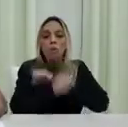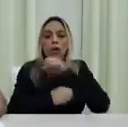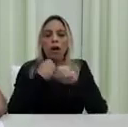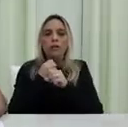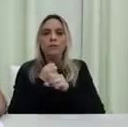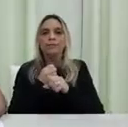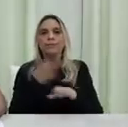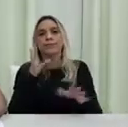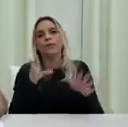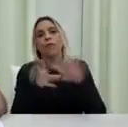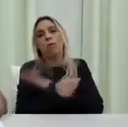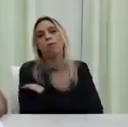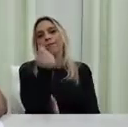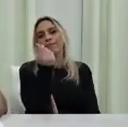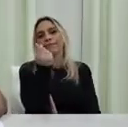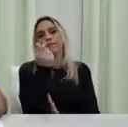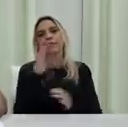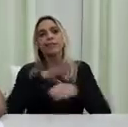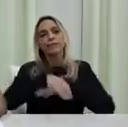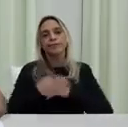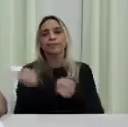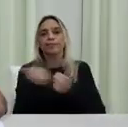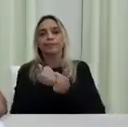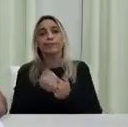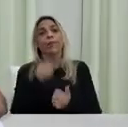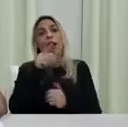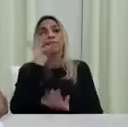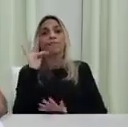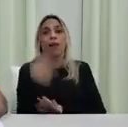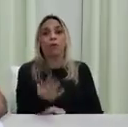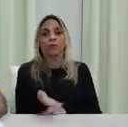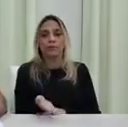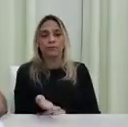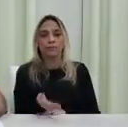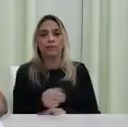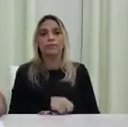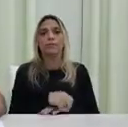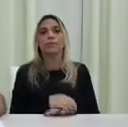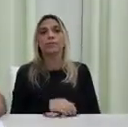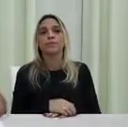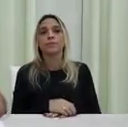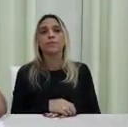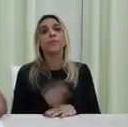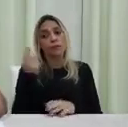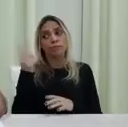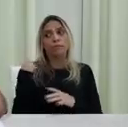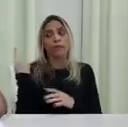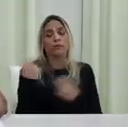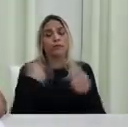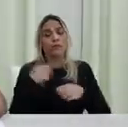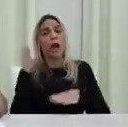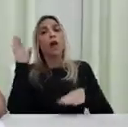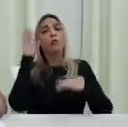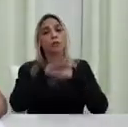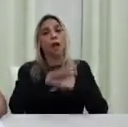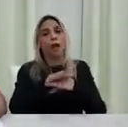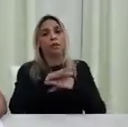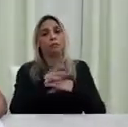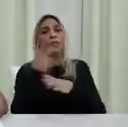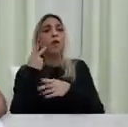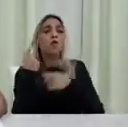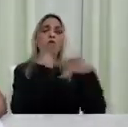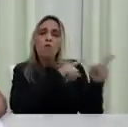são desviados do seguro-defesa, fraudulento. Então, vamos ajudar a combater a fraude e o desvio